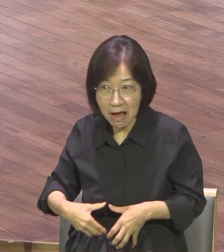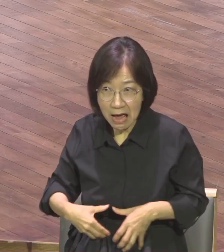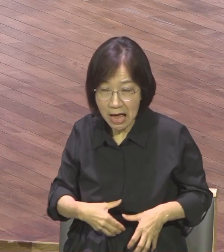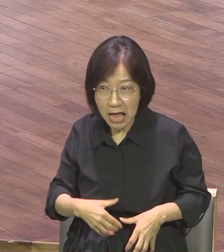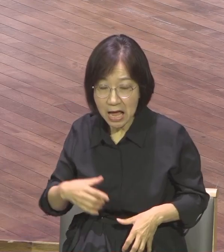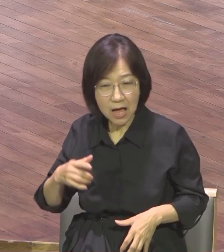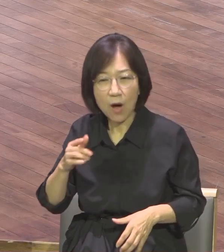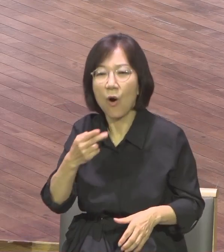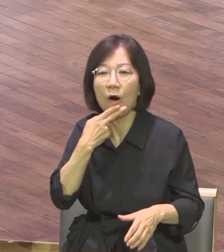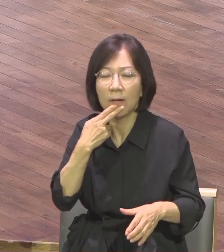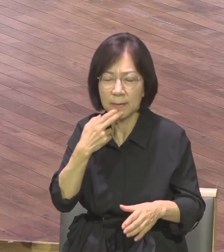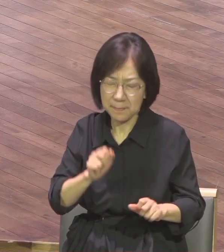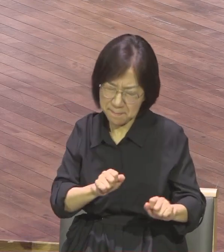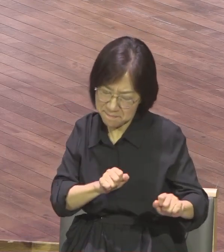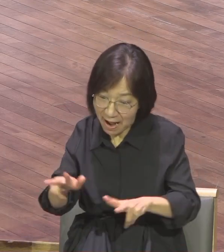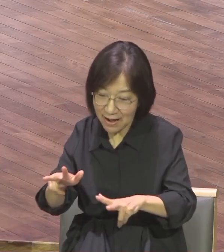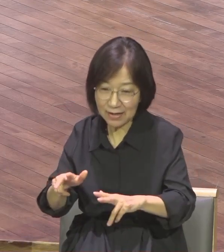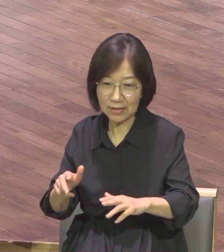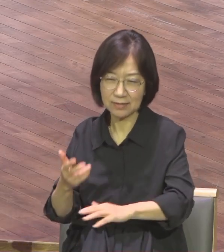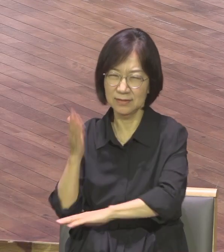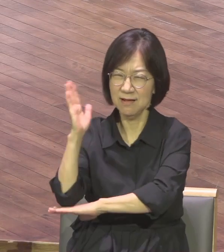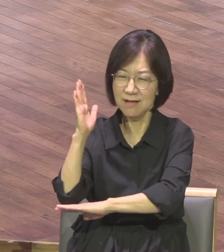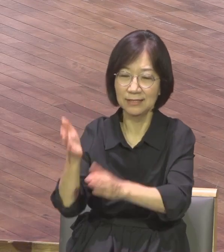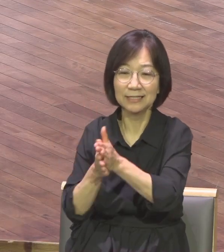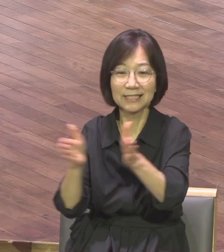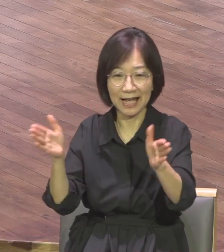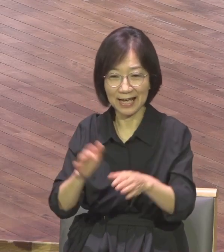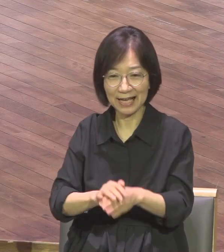사람은 절대 쓰임 못 받아요. 뭐요?